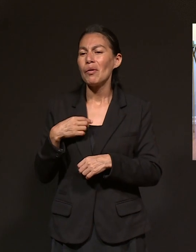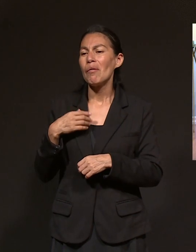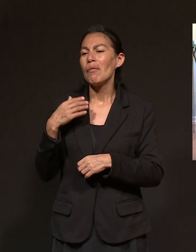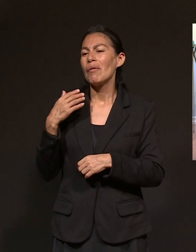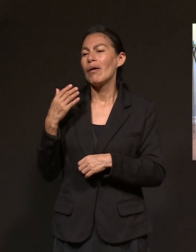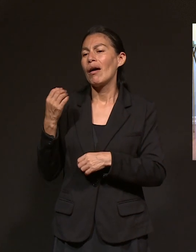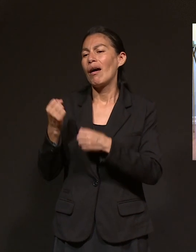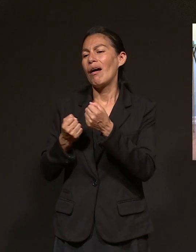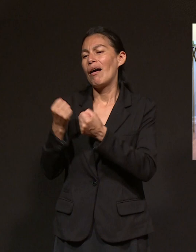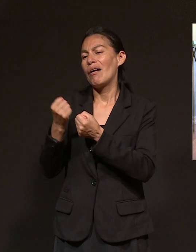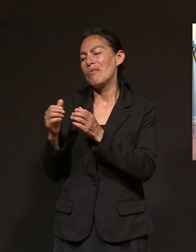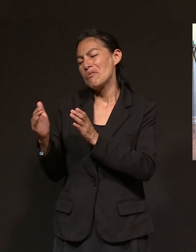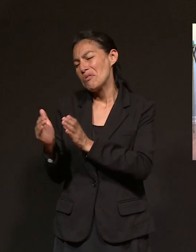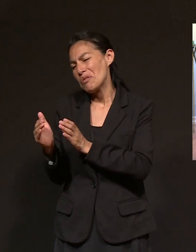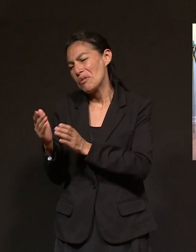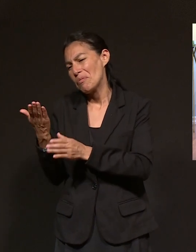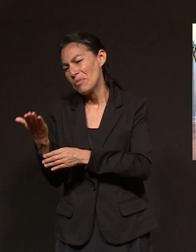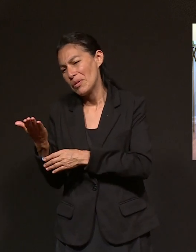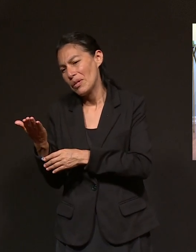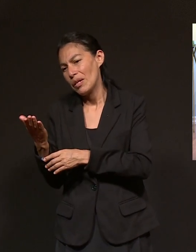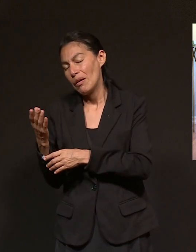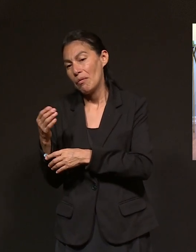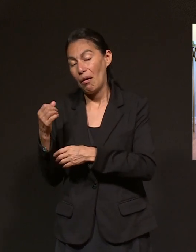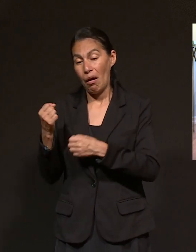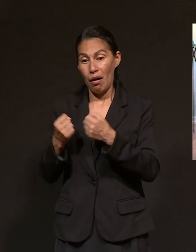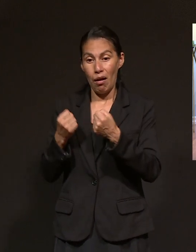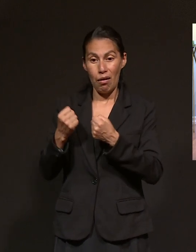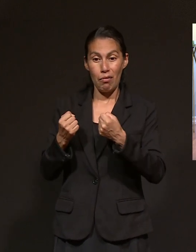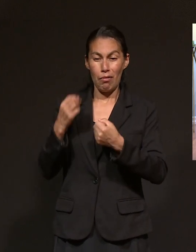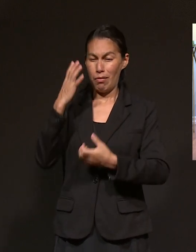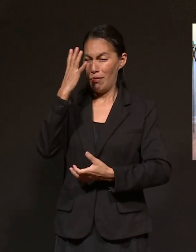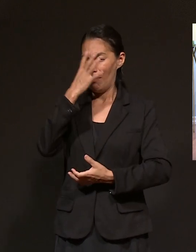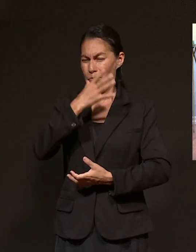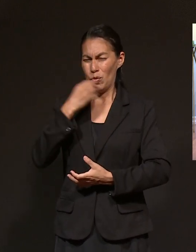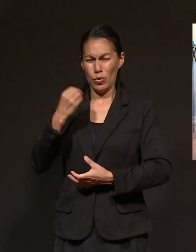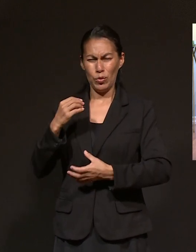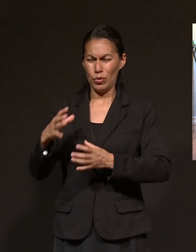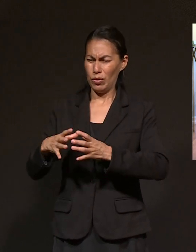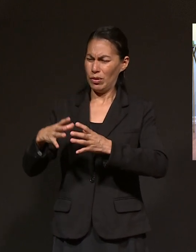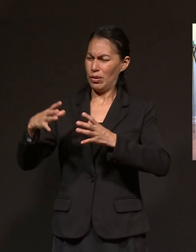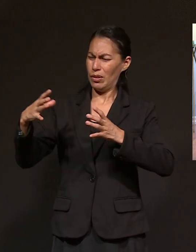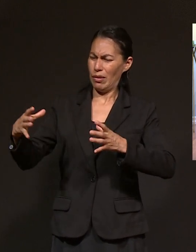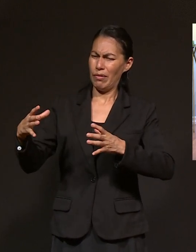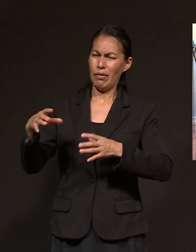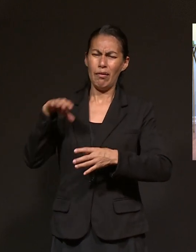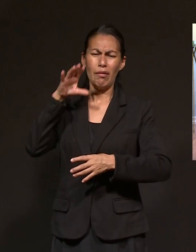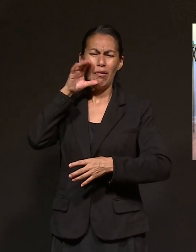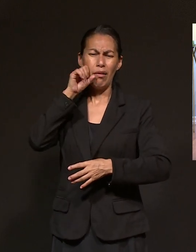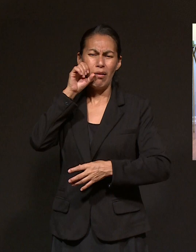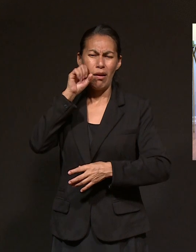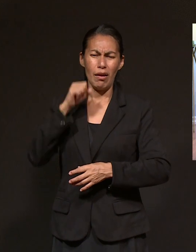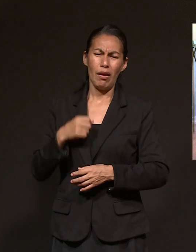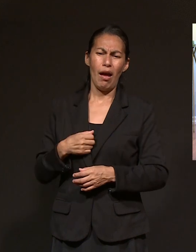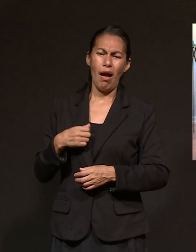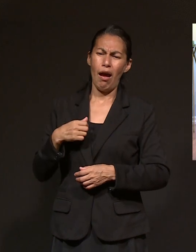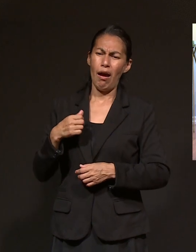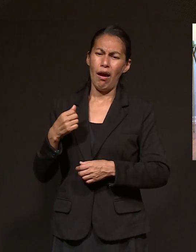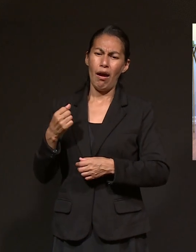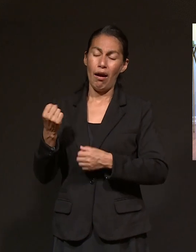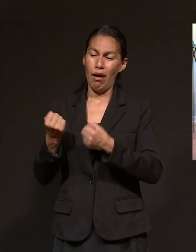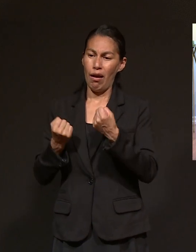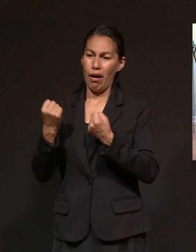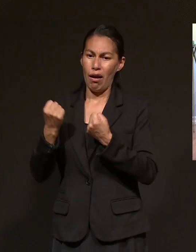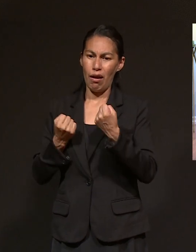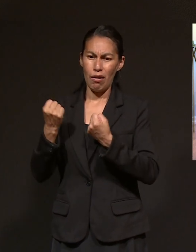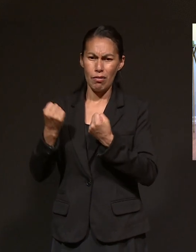Yo pedí un bochito, un zurito. Y cuando voy llegando, era un Mustang anaranjado, estándar. A mí me gusta